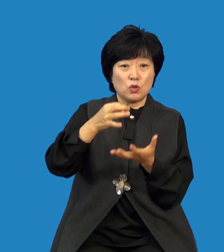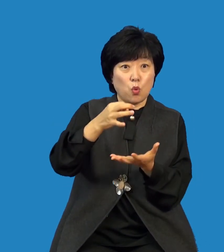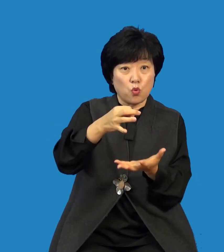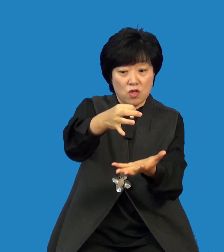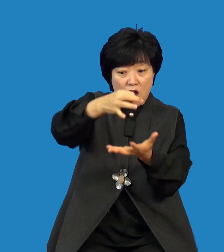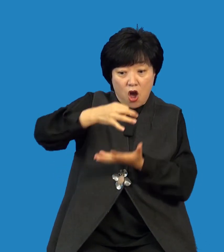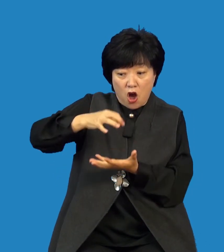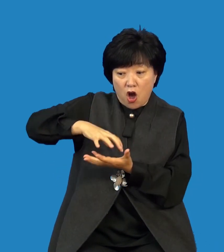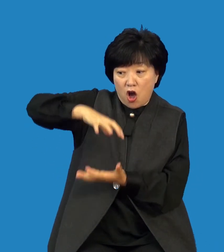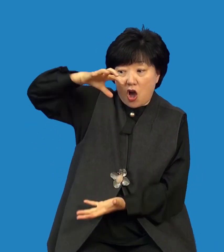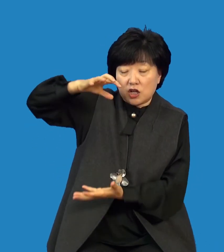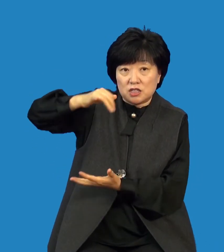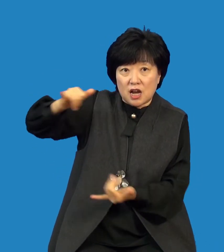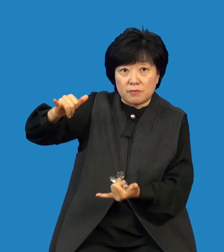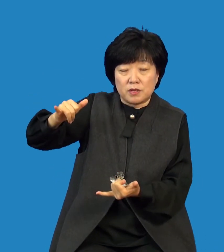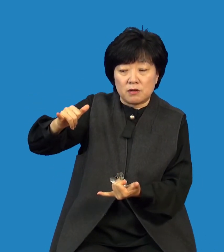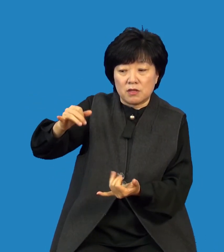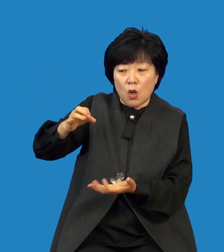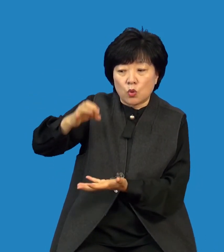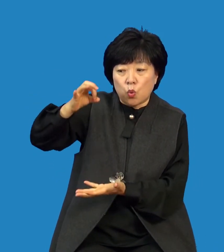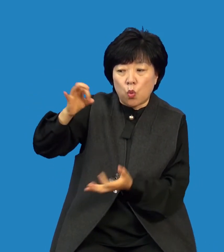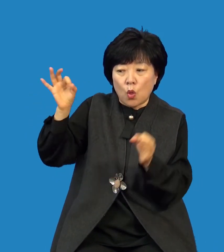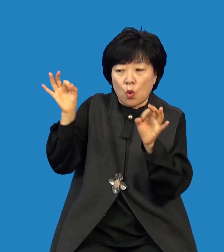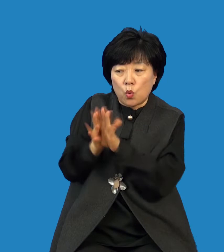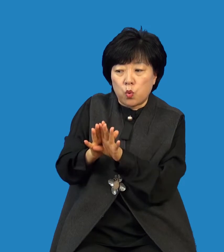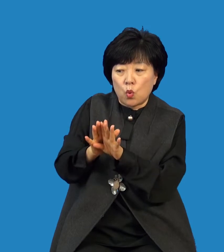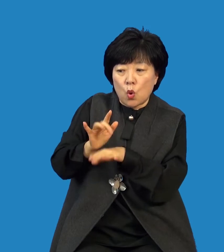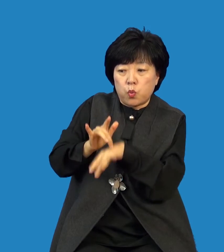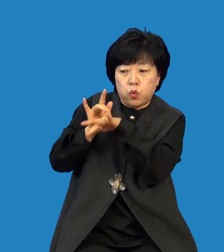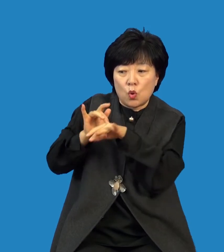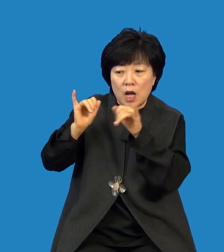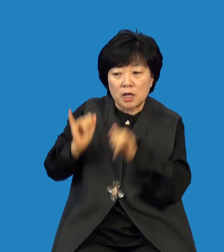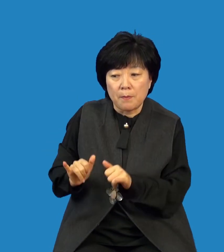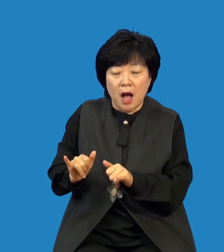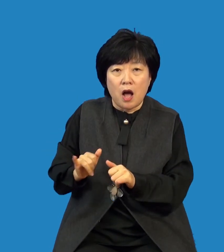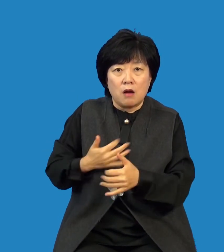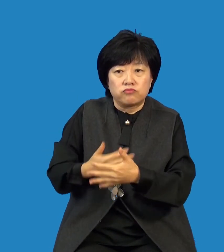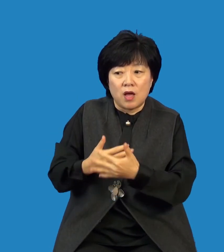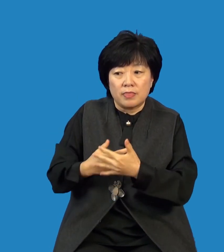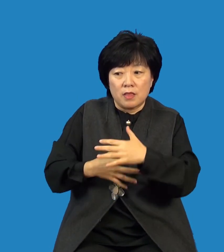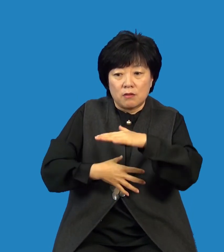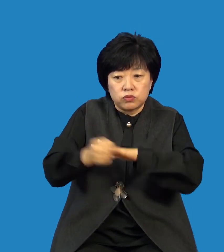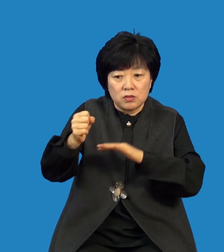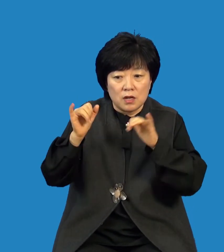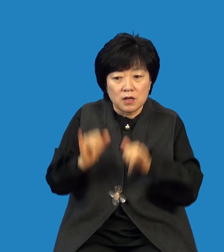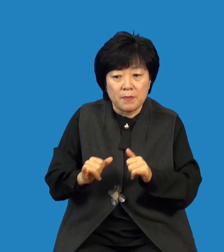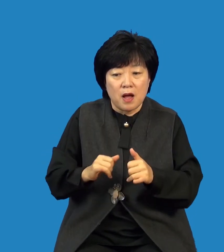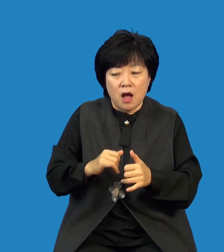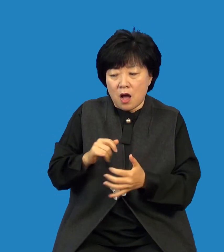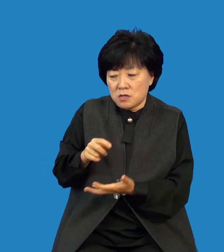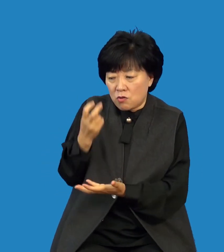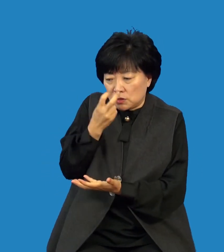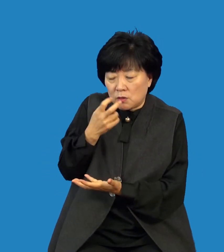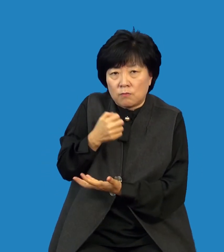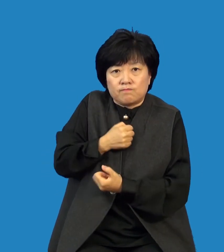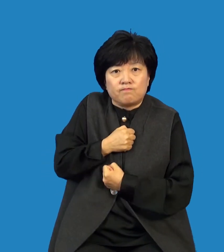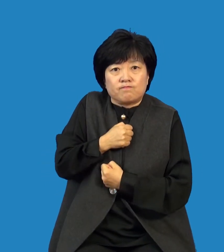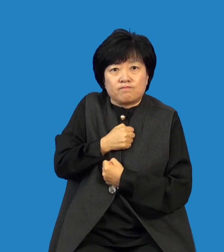봐. 정말 불안하다는 거죠. 그래서 차라리 이게 없었으면 속 편하게 살 텐데, 이것 때문에 이거 지키느라고 정말 불안하네.